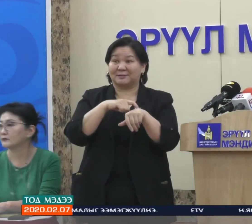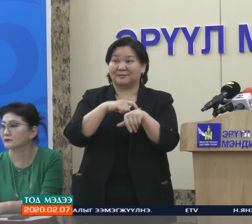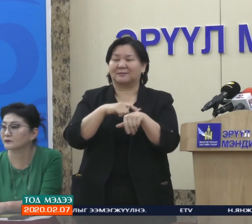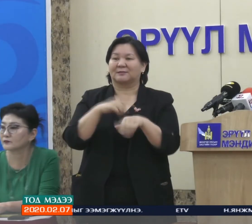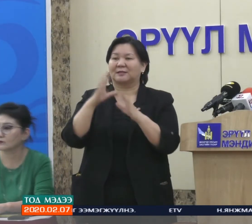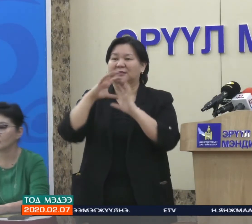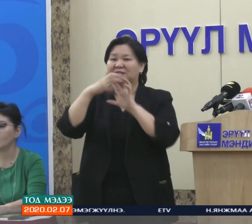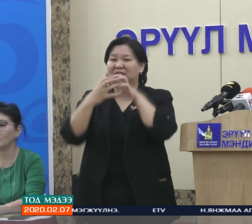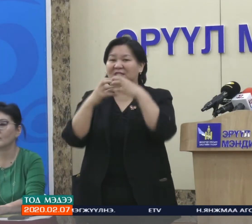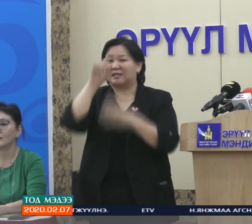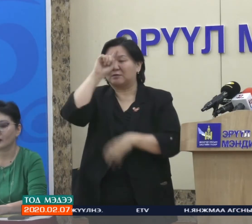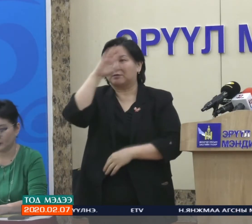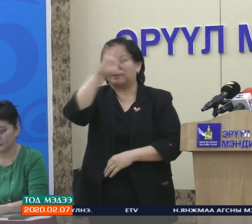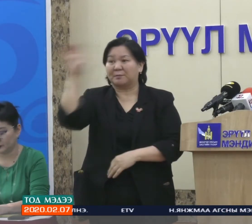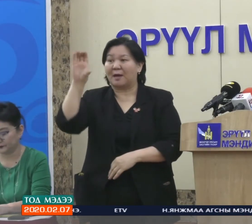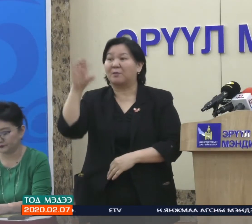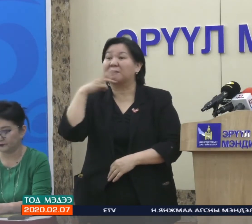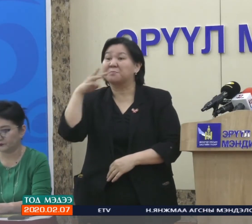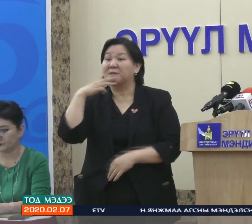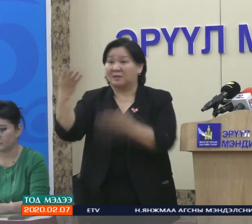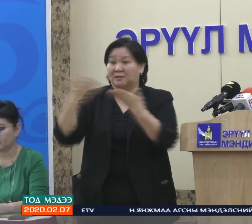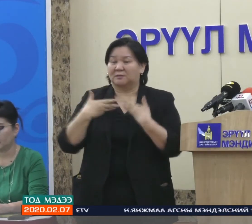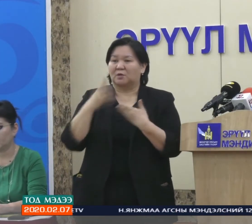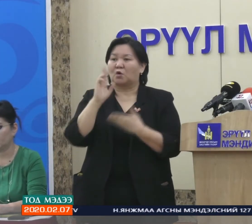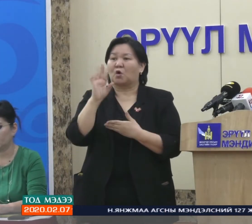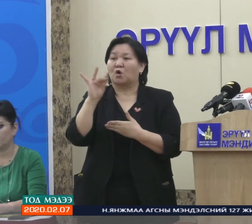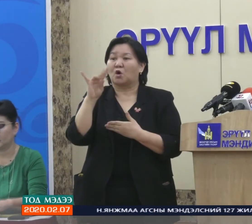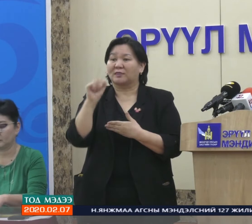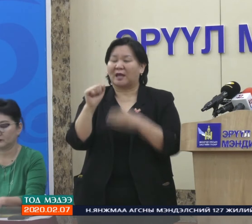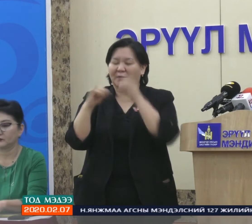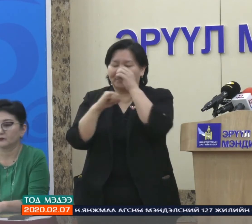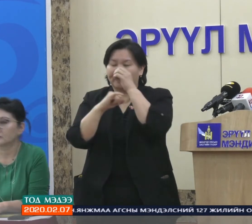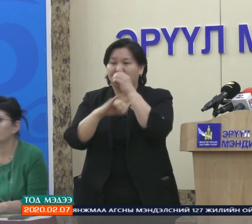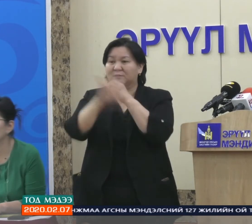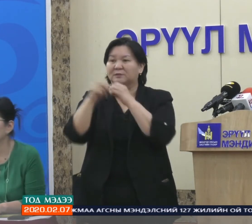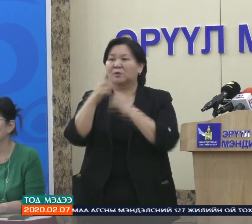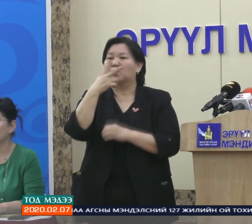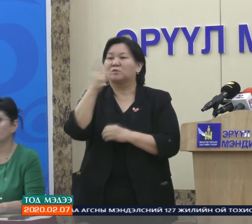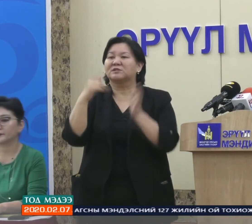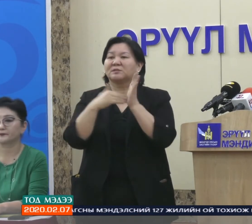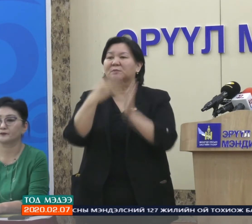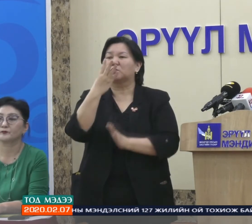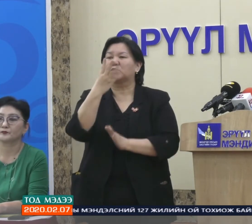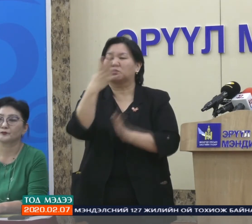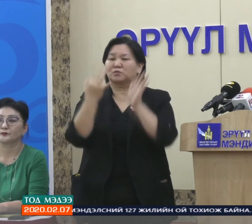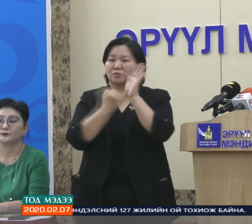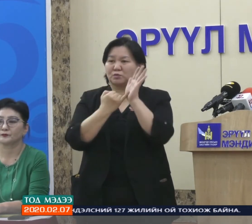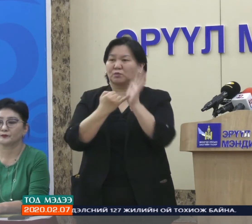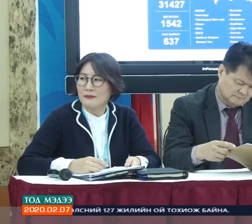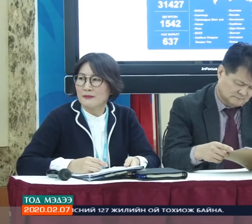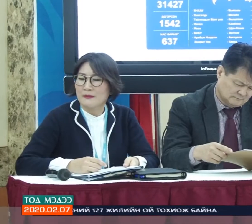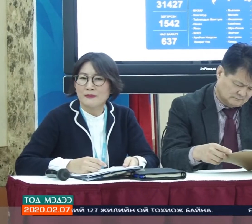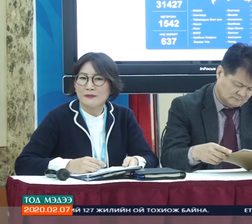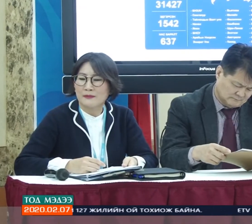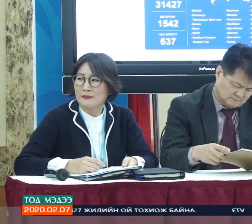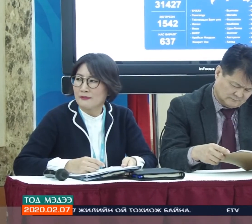томоон хоёул мал амьтнаас гаралтай зоонозын халдвар юм. Тиймээс халдвар төвчин судлалын үндэсний төв эрүүл мэндийн ажилтнуудыг энэ талын мэдлэг мэдээллээр